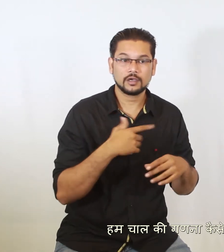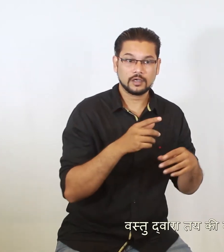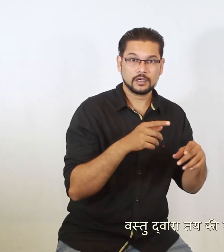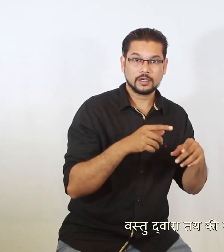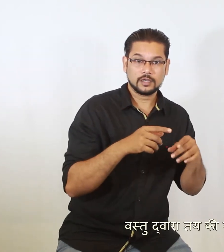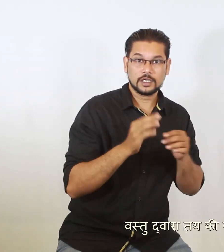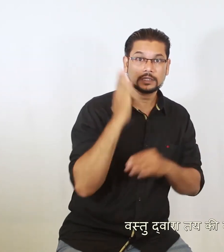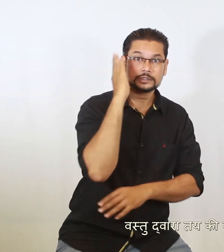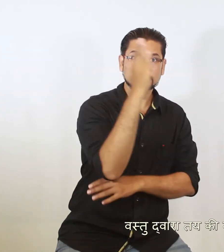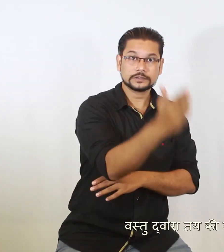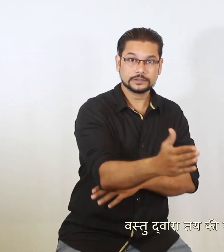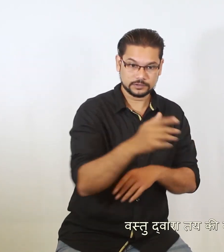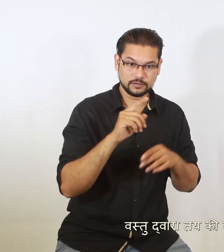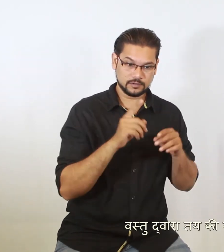वस्तु द्वारा तै की गई दूरी को